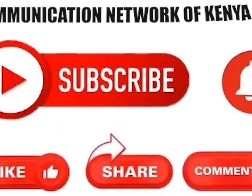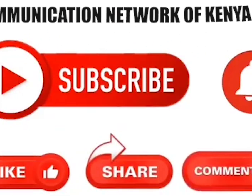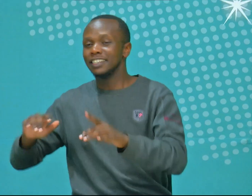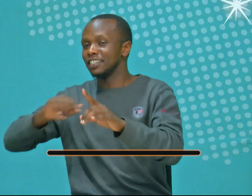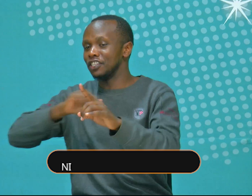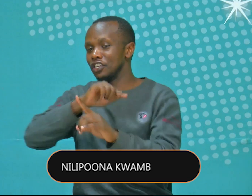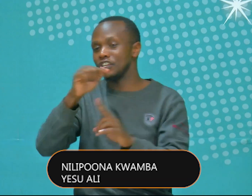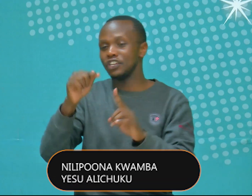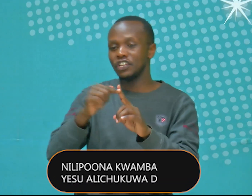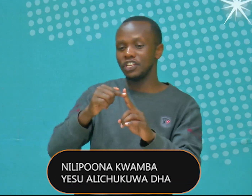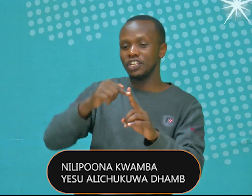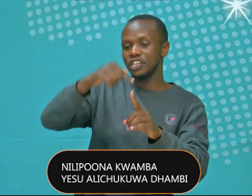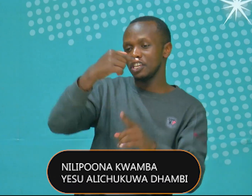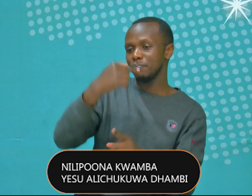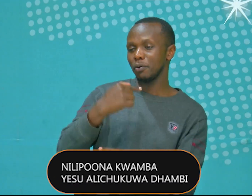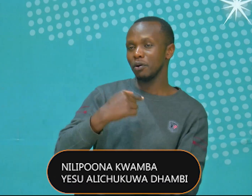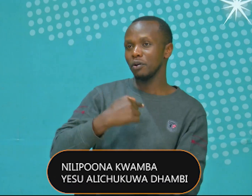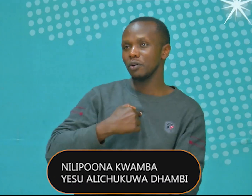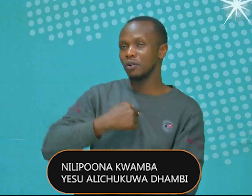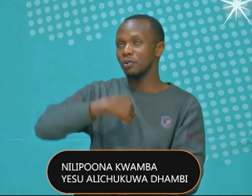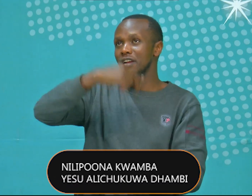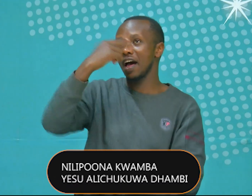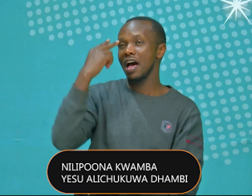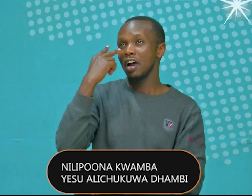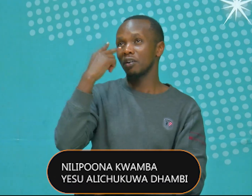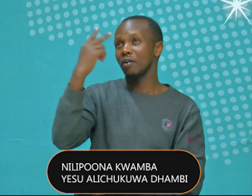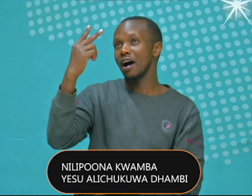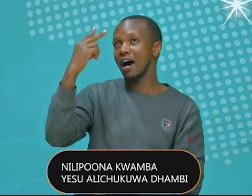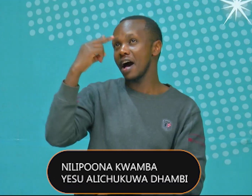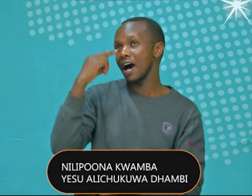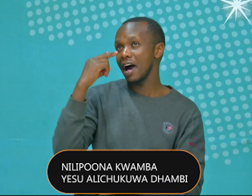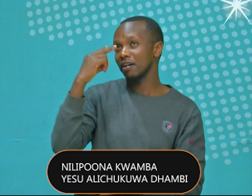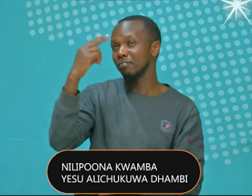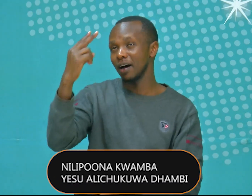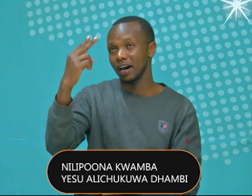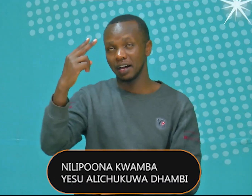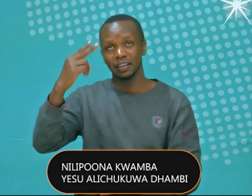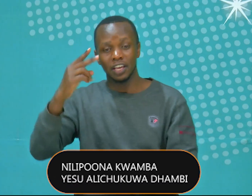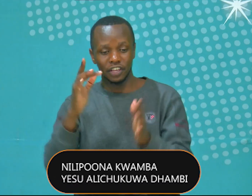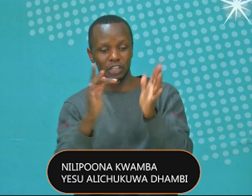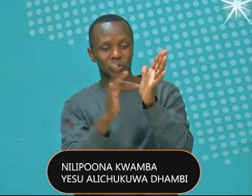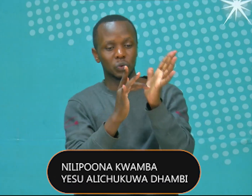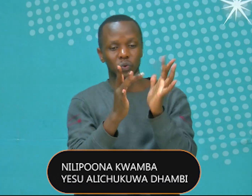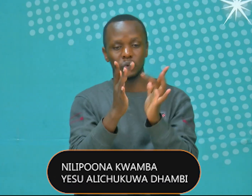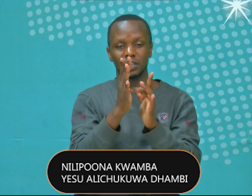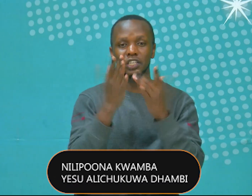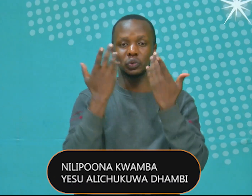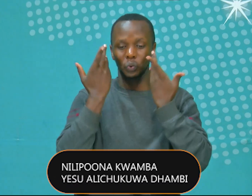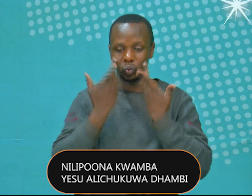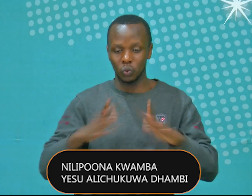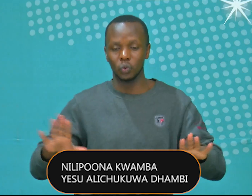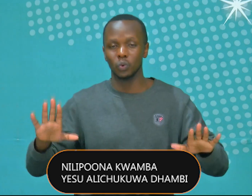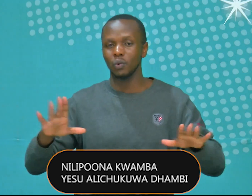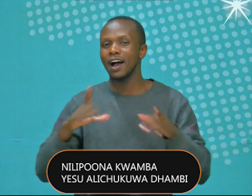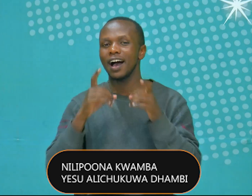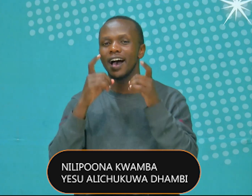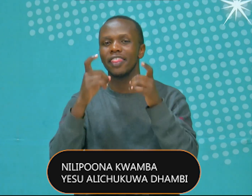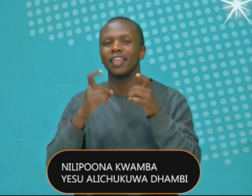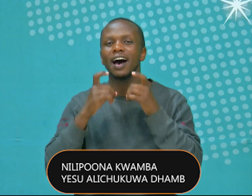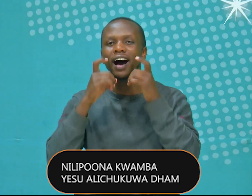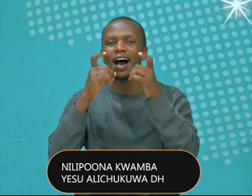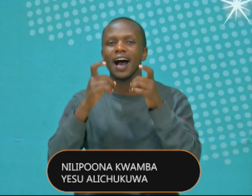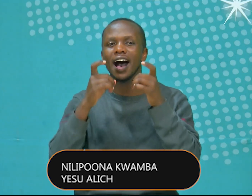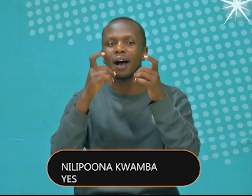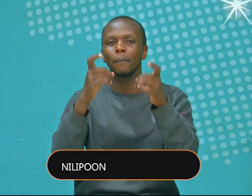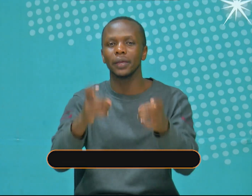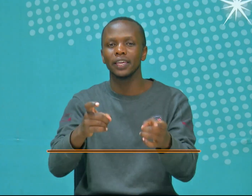kutosha nilipo Ona kwamba Yesu alichukua